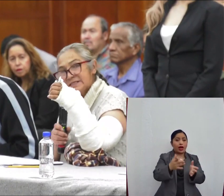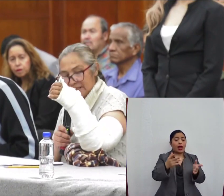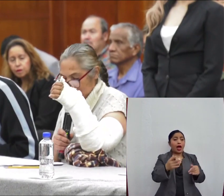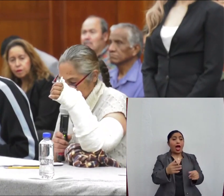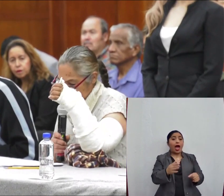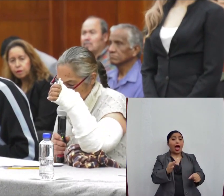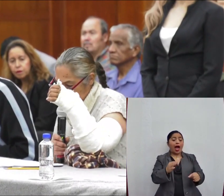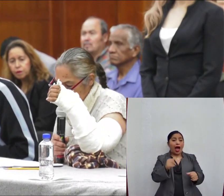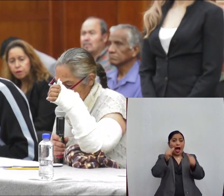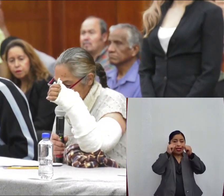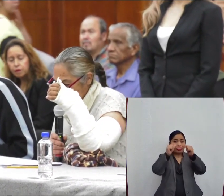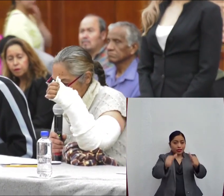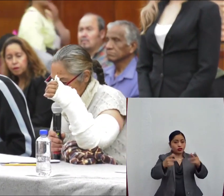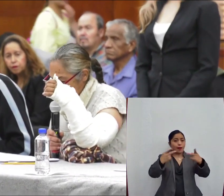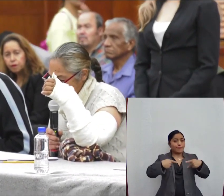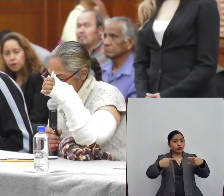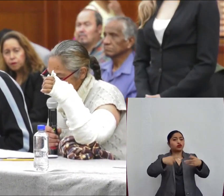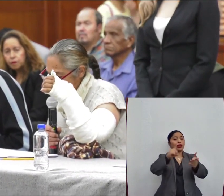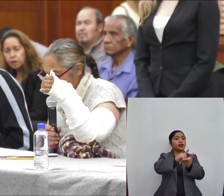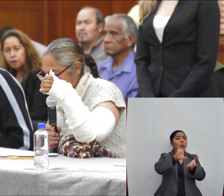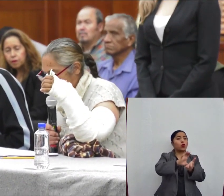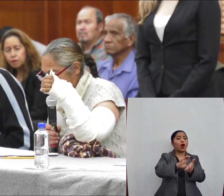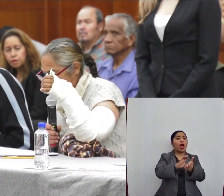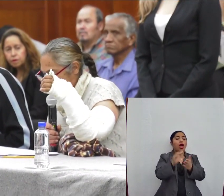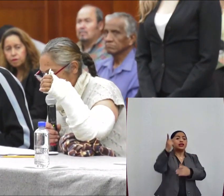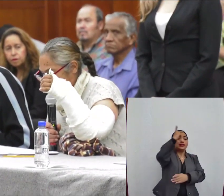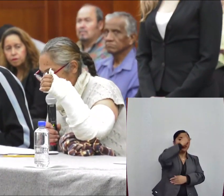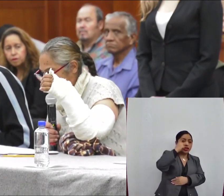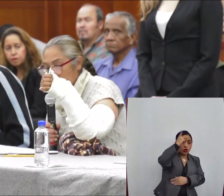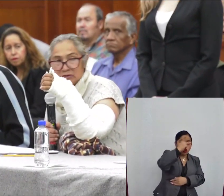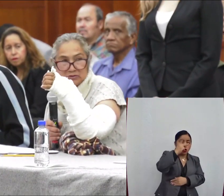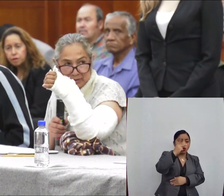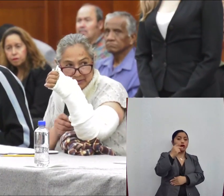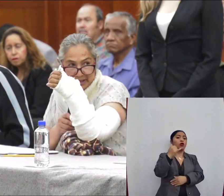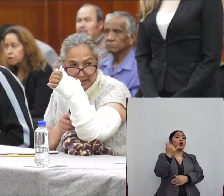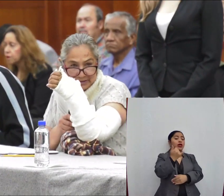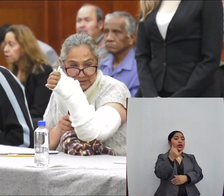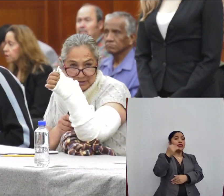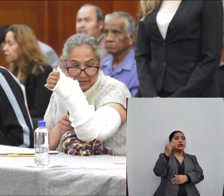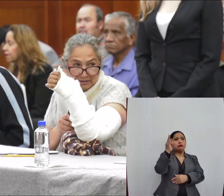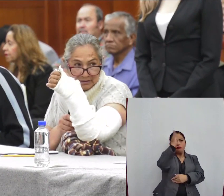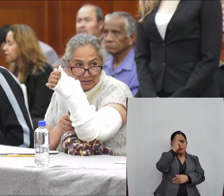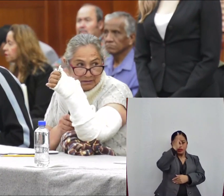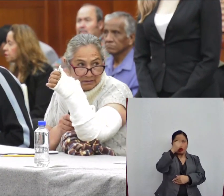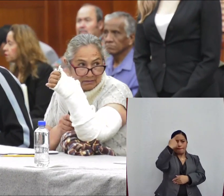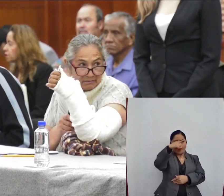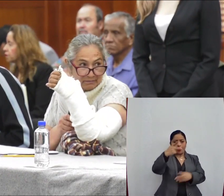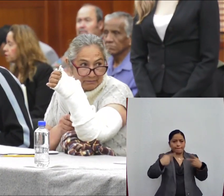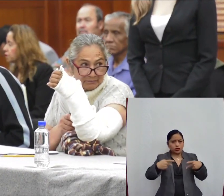y psiquiátrico, tanto en las personas en situación de discapacidad como a sus familiares.